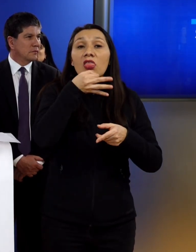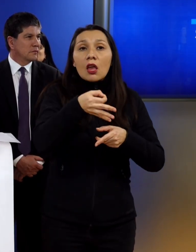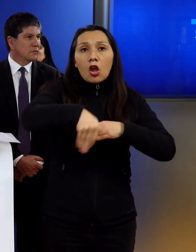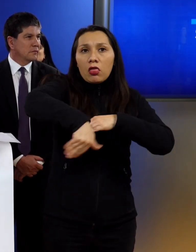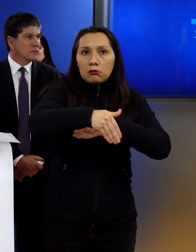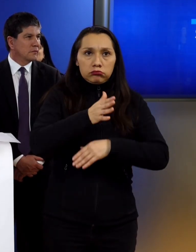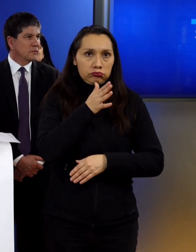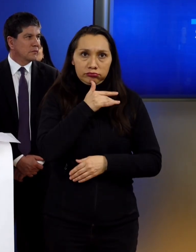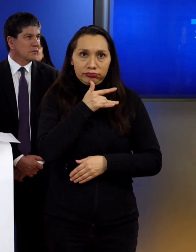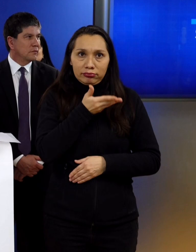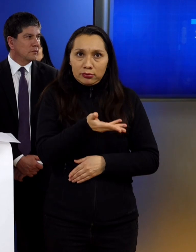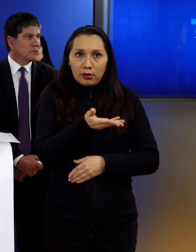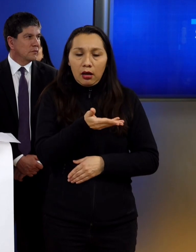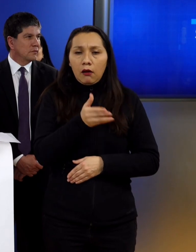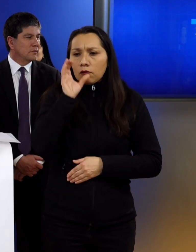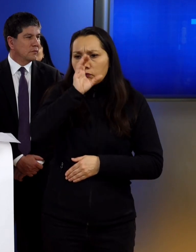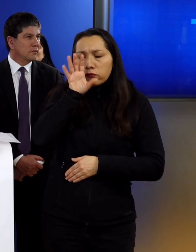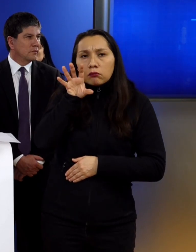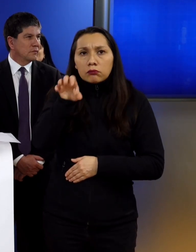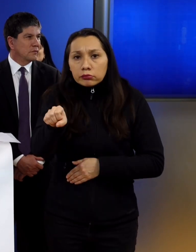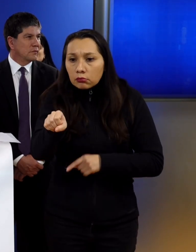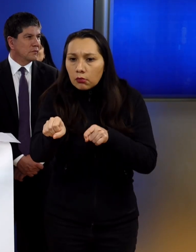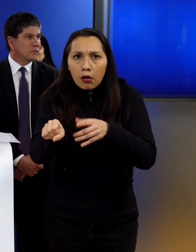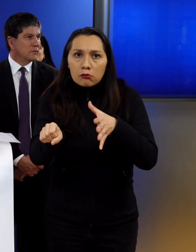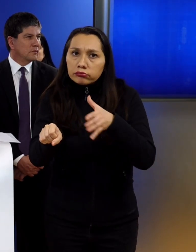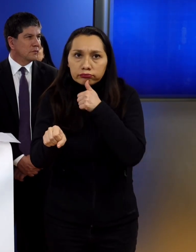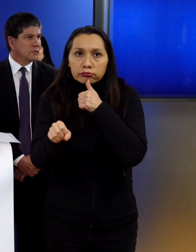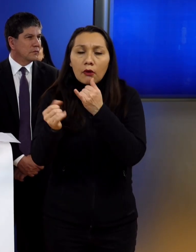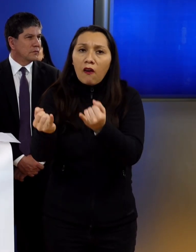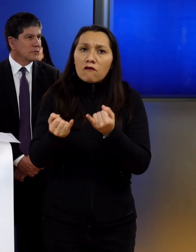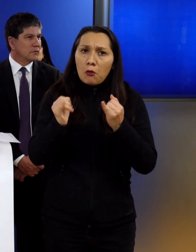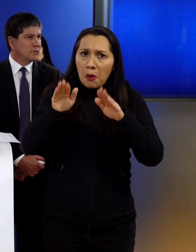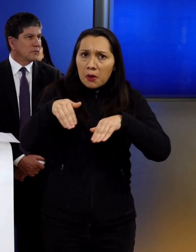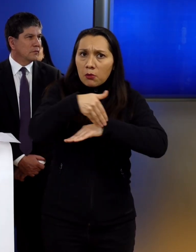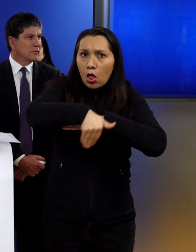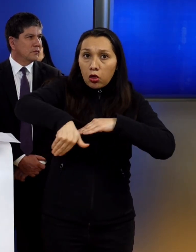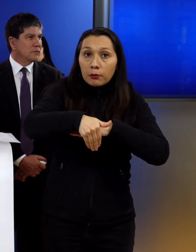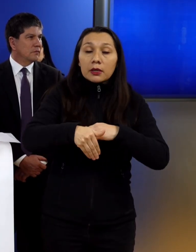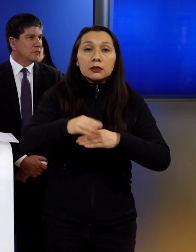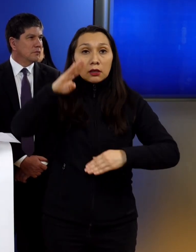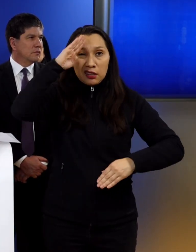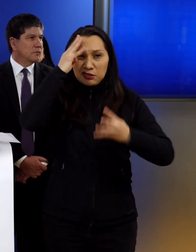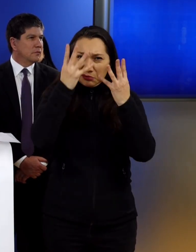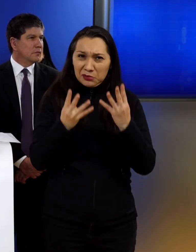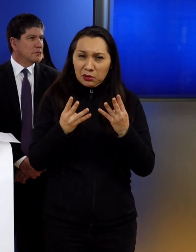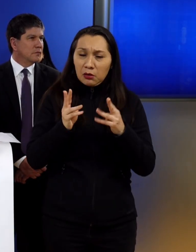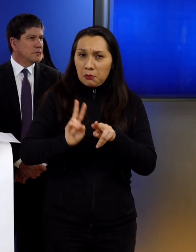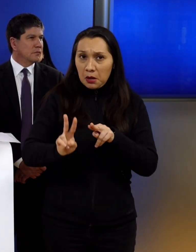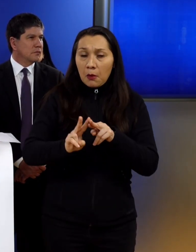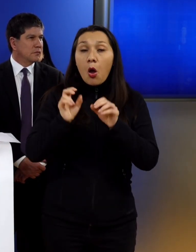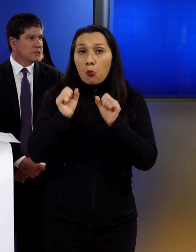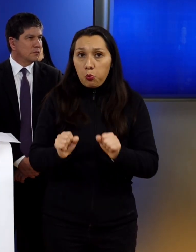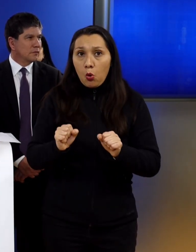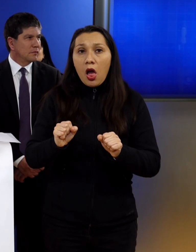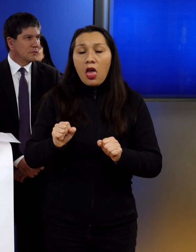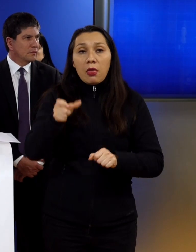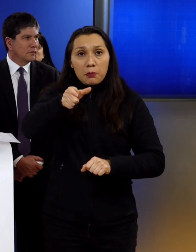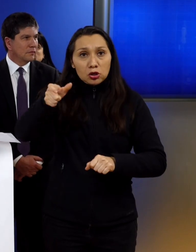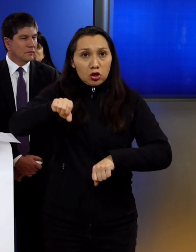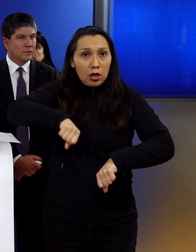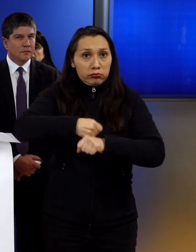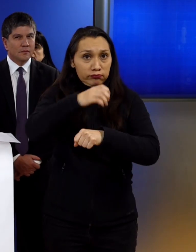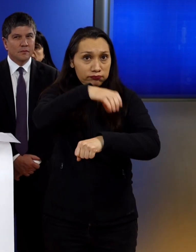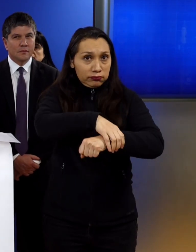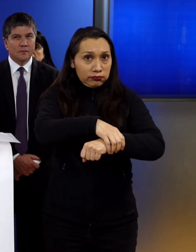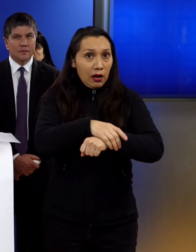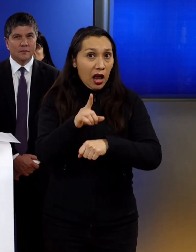no se encuentran, ya fueron a buscarlos y no están en el lugar informados del domicilio. ¿Gendarmería está preparada también para imputados de este calibre?